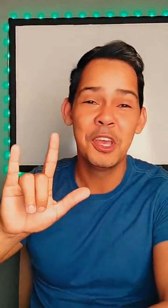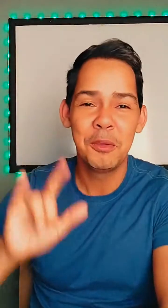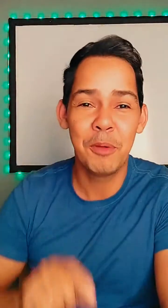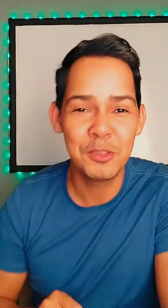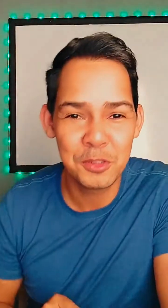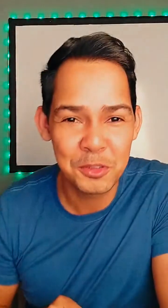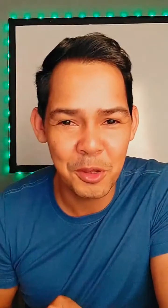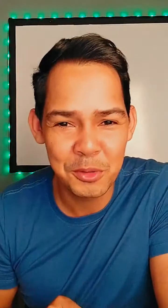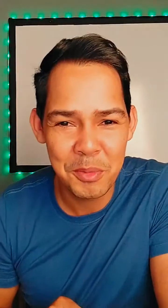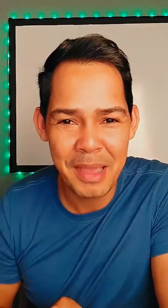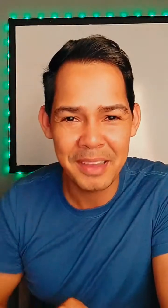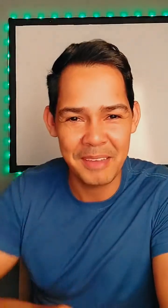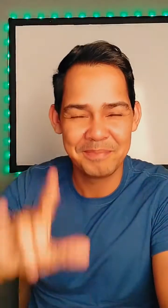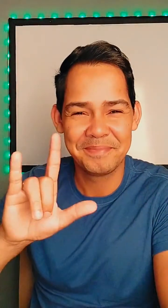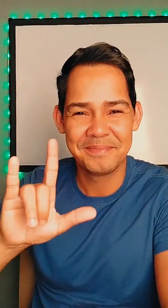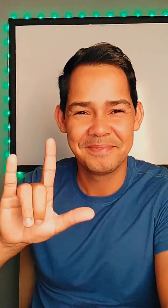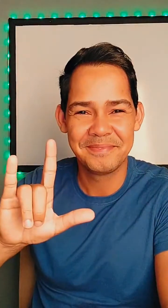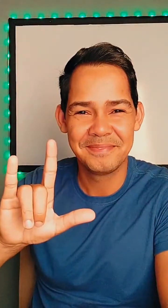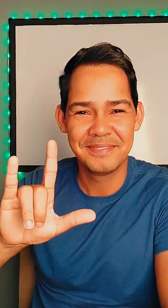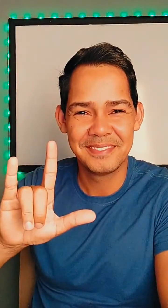posta nos stories e me marca lá.